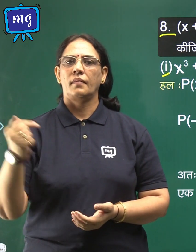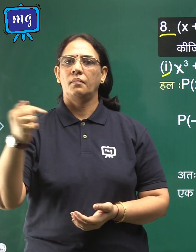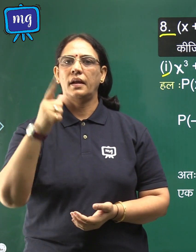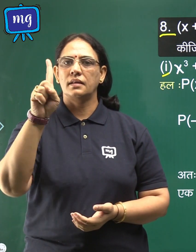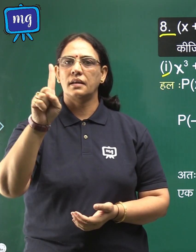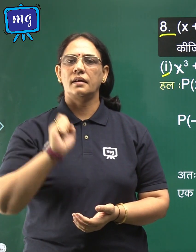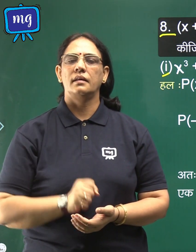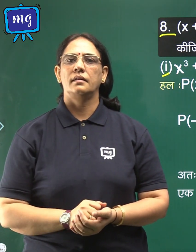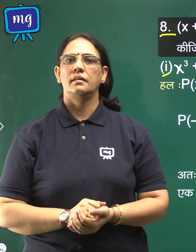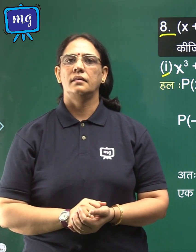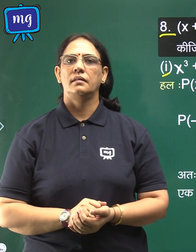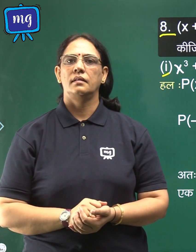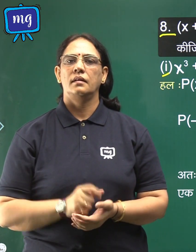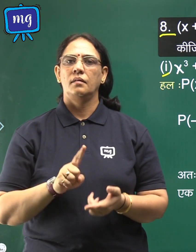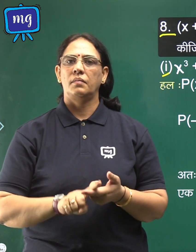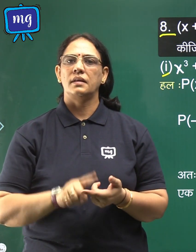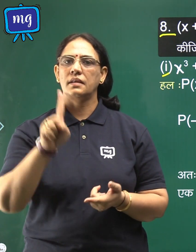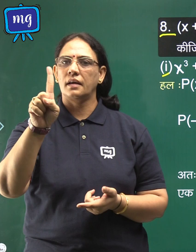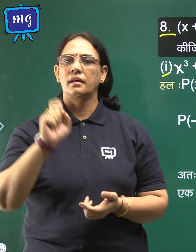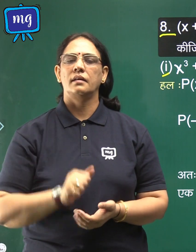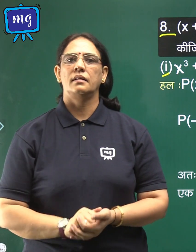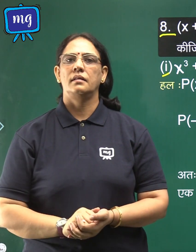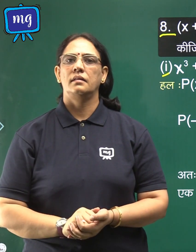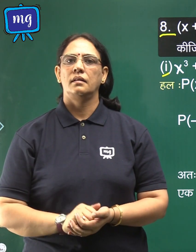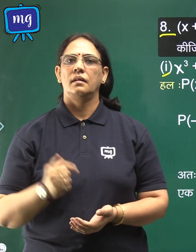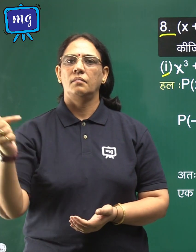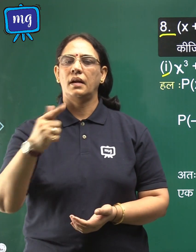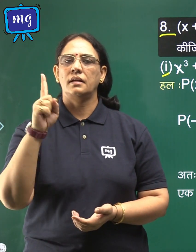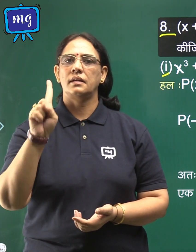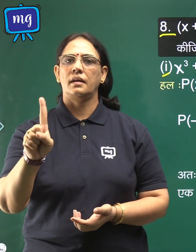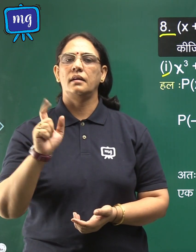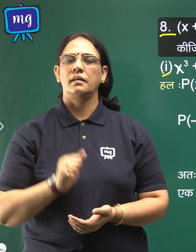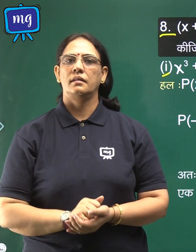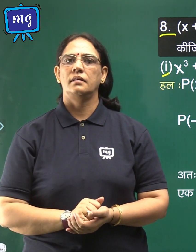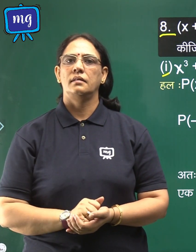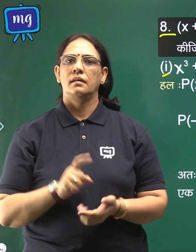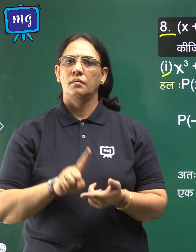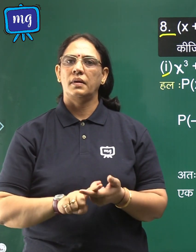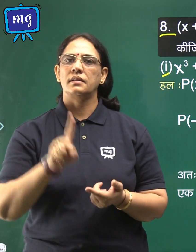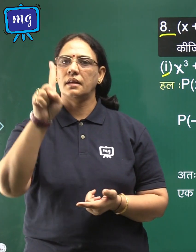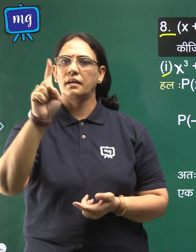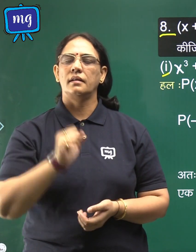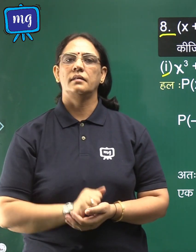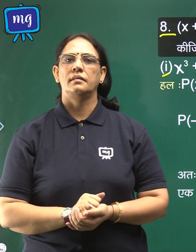-1 प्लस 1 -1 प्लस 1,